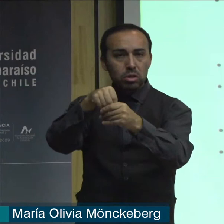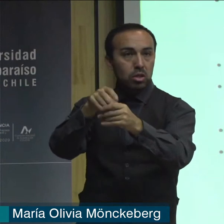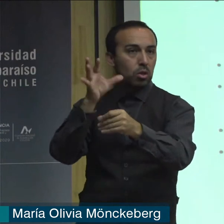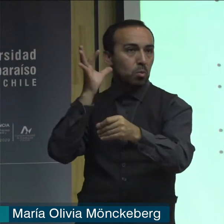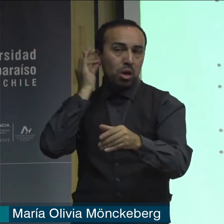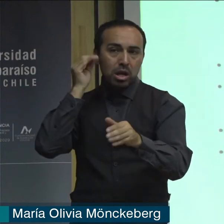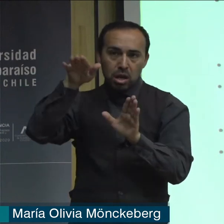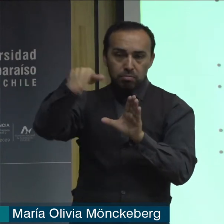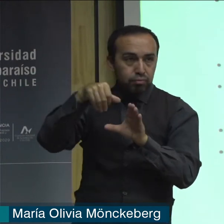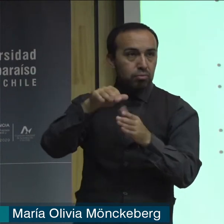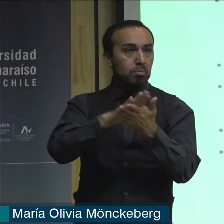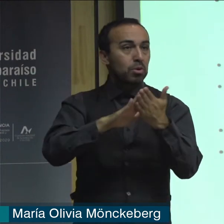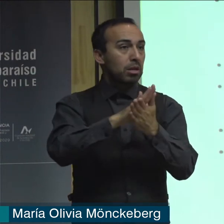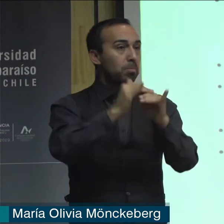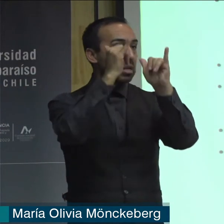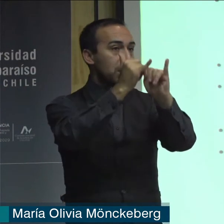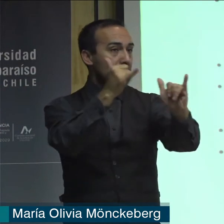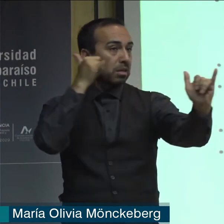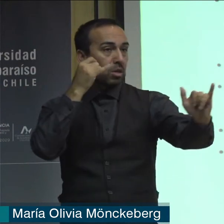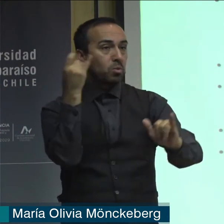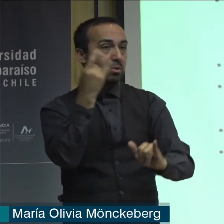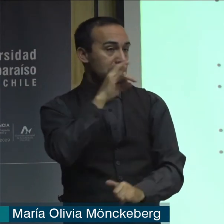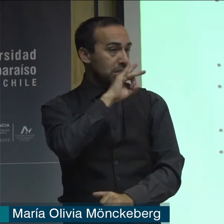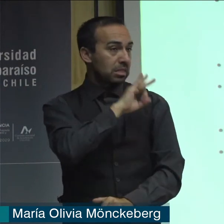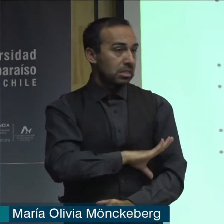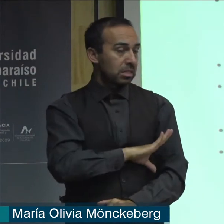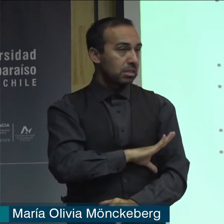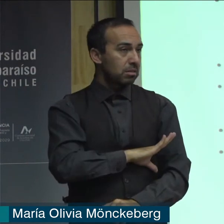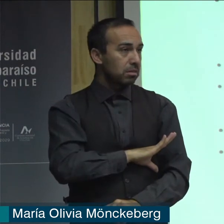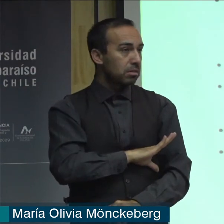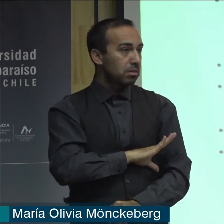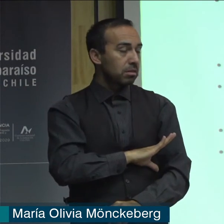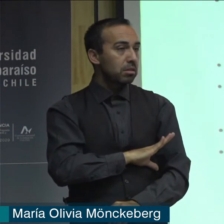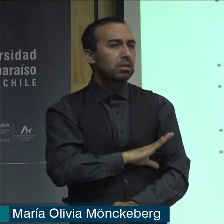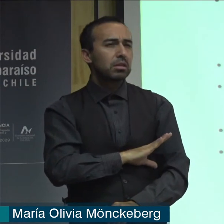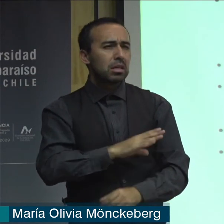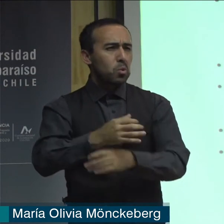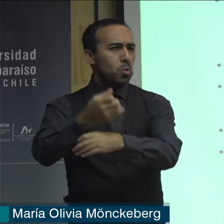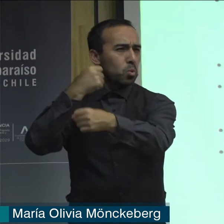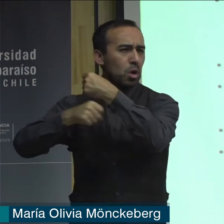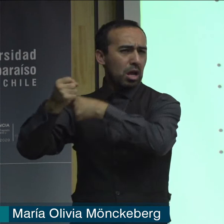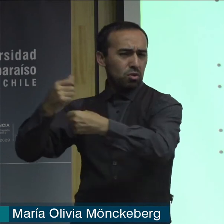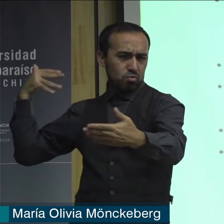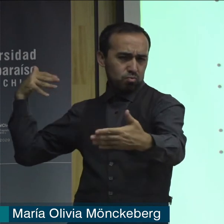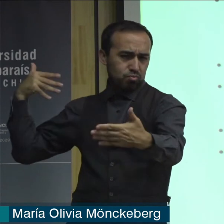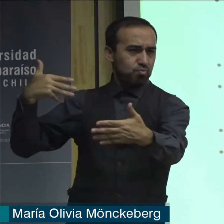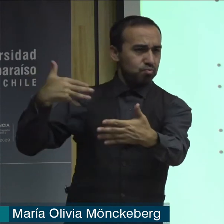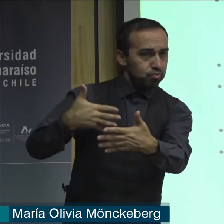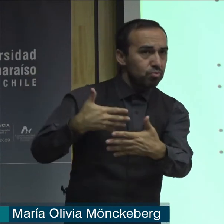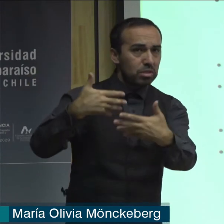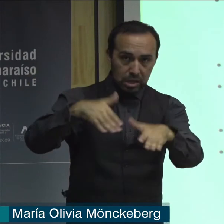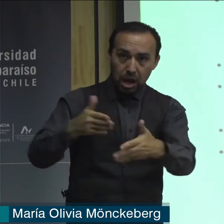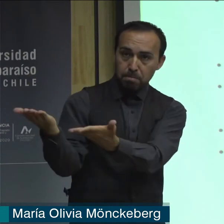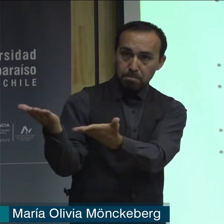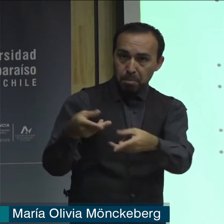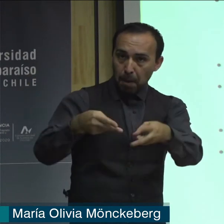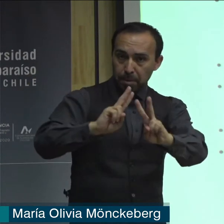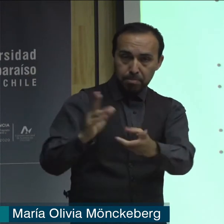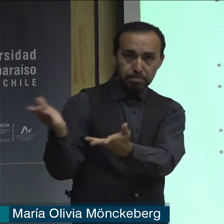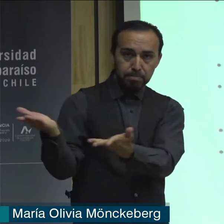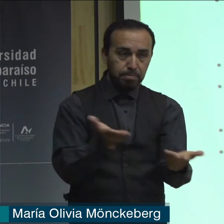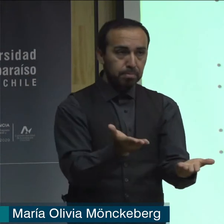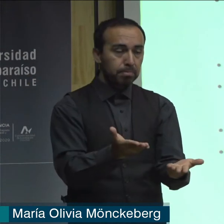caso de ingeniería en la universidad de chile por ejemplo que viene desde Algunos años que puedan entrar